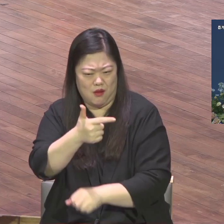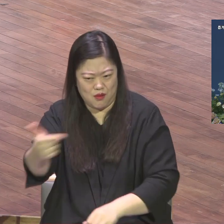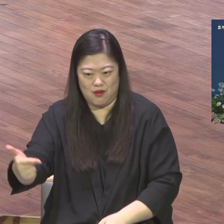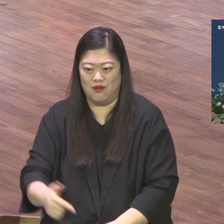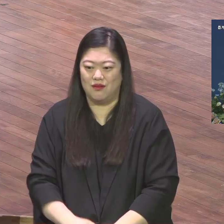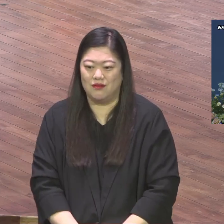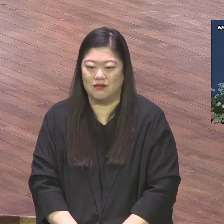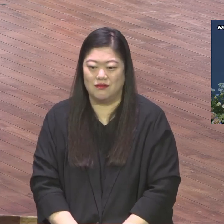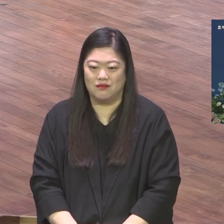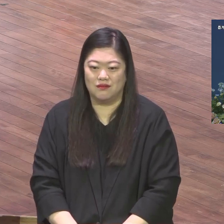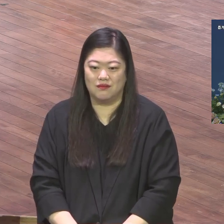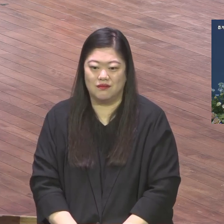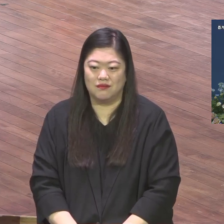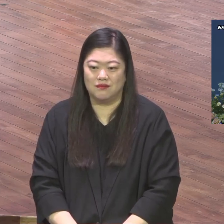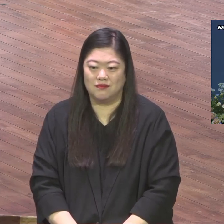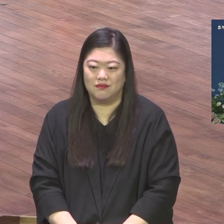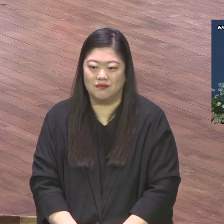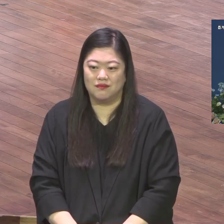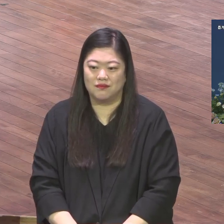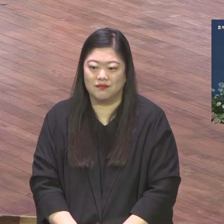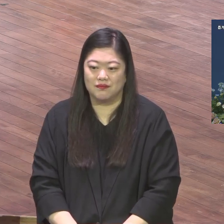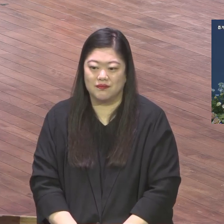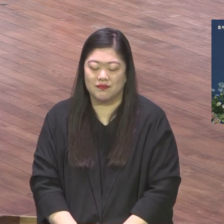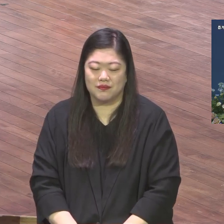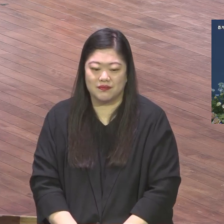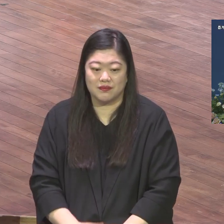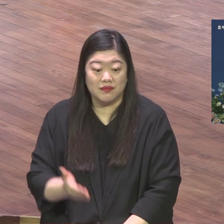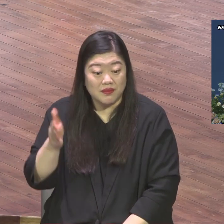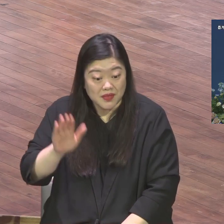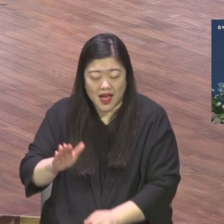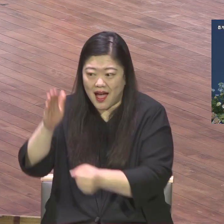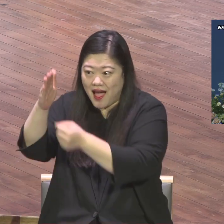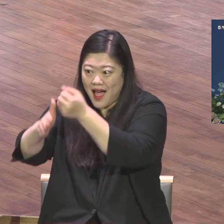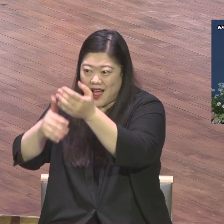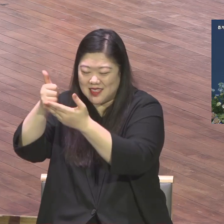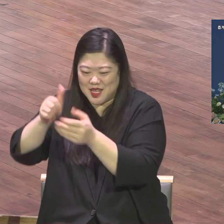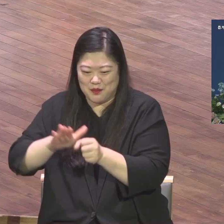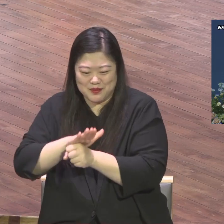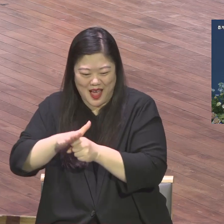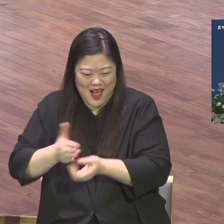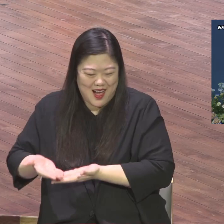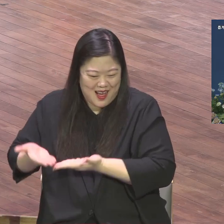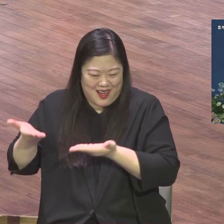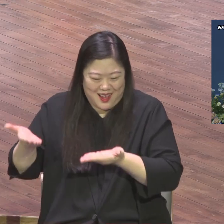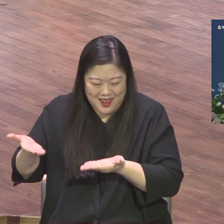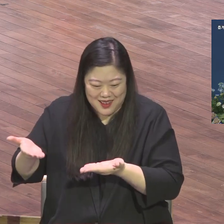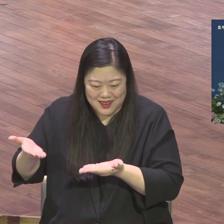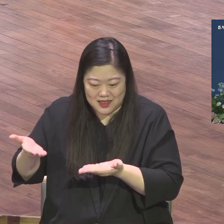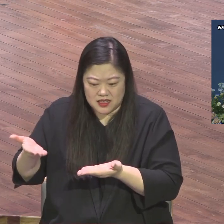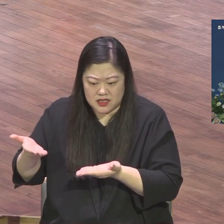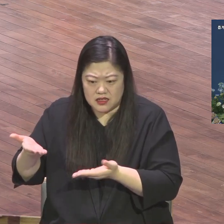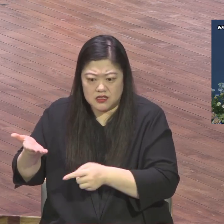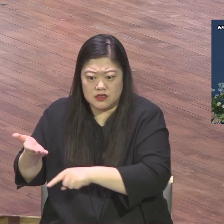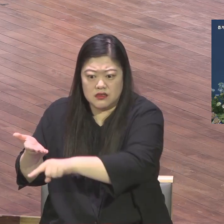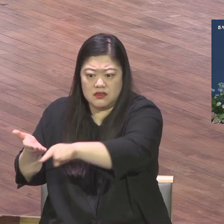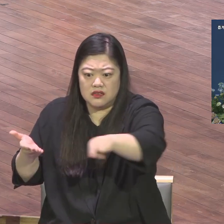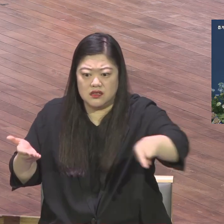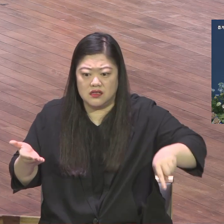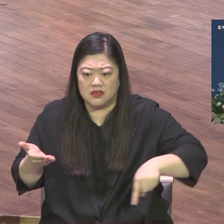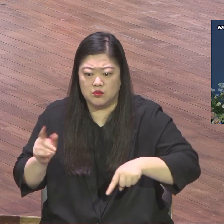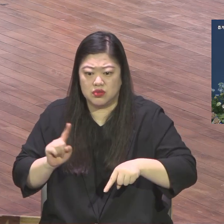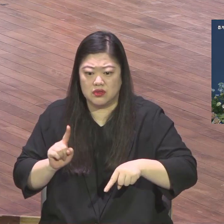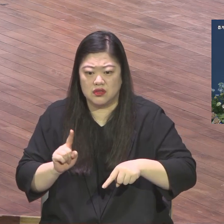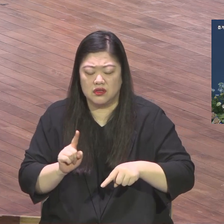그런데 안타깝게도 하나님의 기대와 그 축복을 누리지를 못하고 갈등과 상처